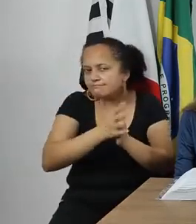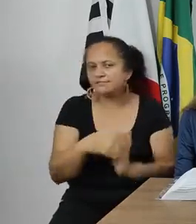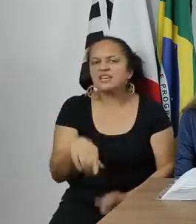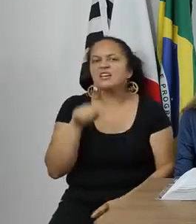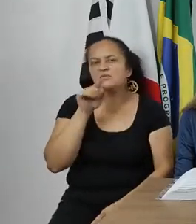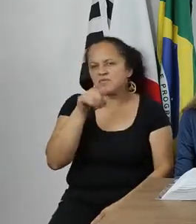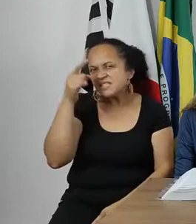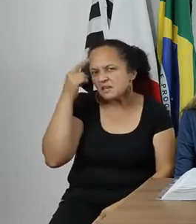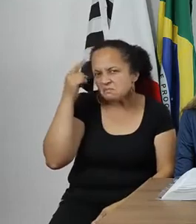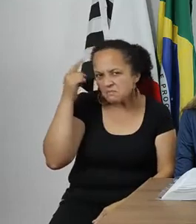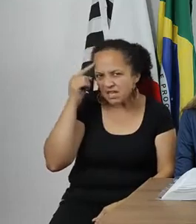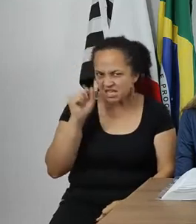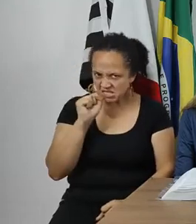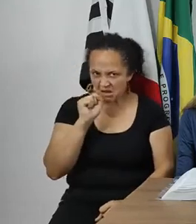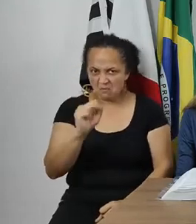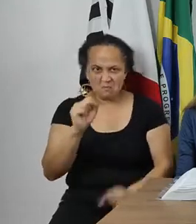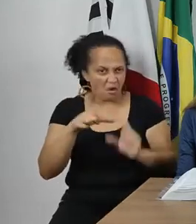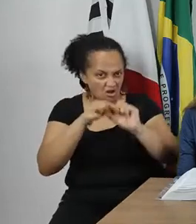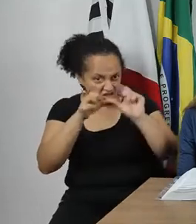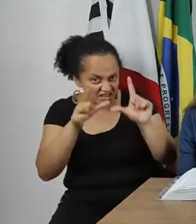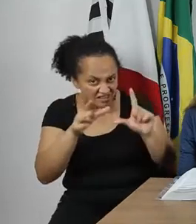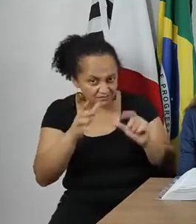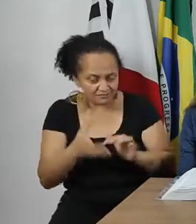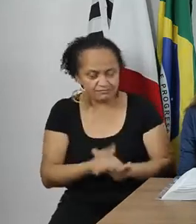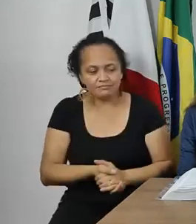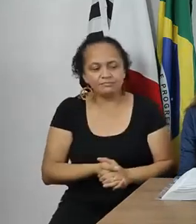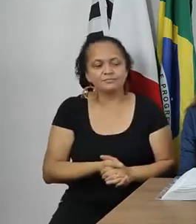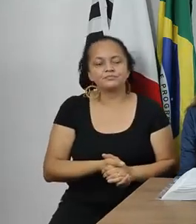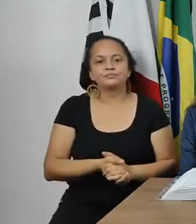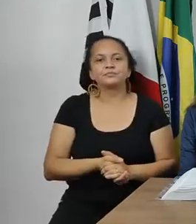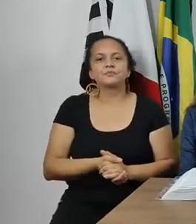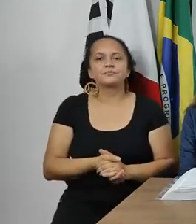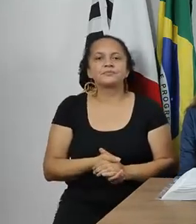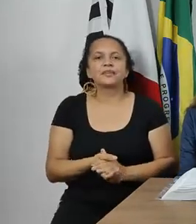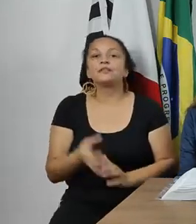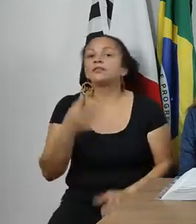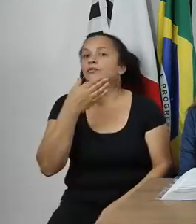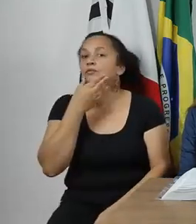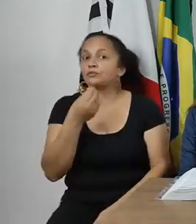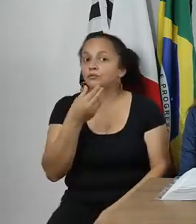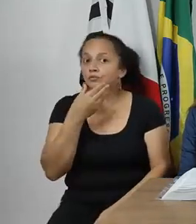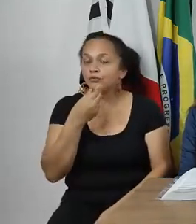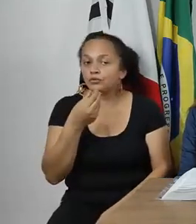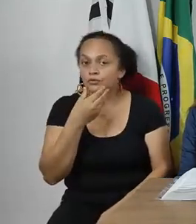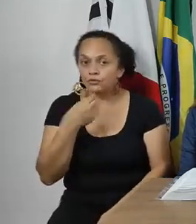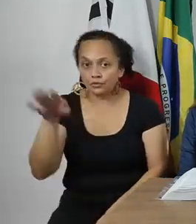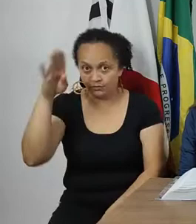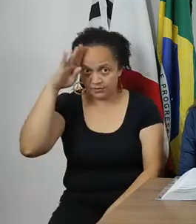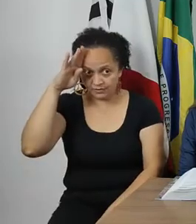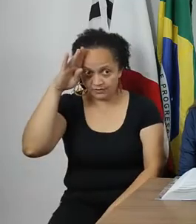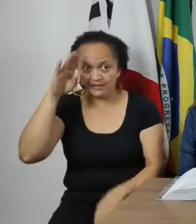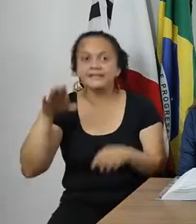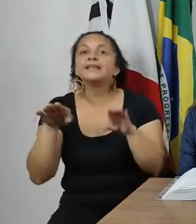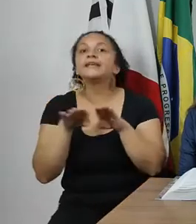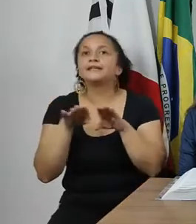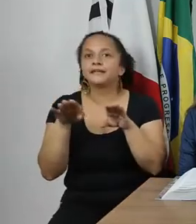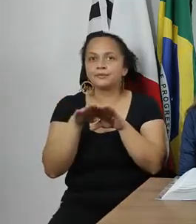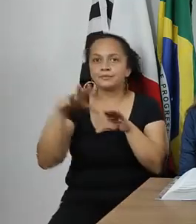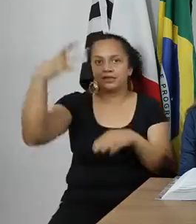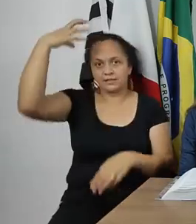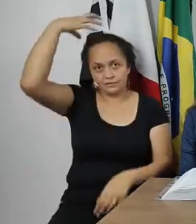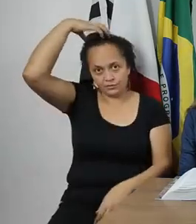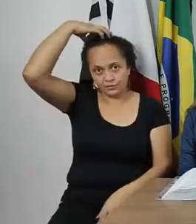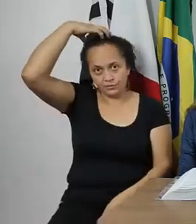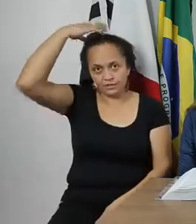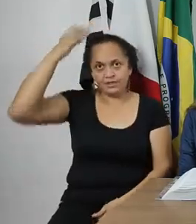poderá escapar? Ou seja, além de um oficial assírio, veio agora o próprio rei da Síria, através de